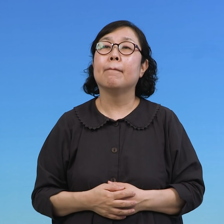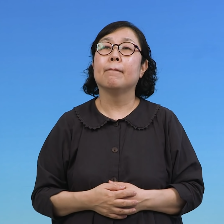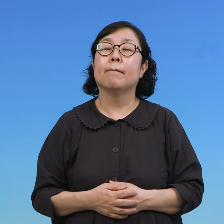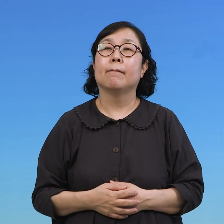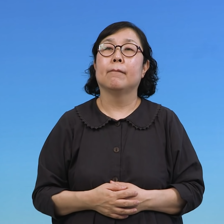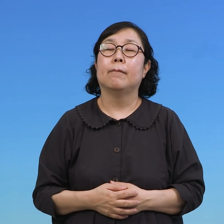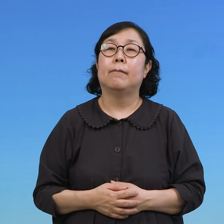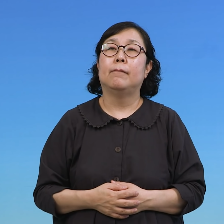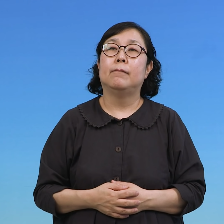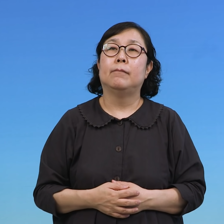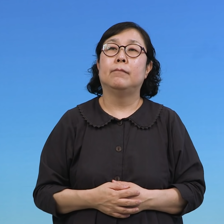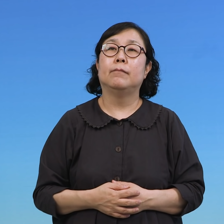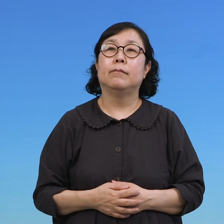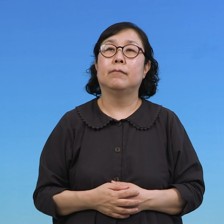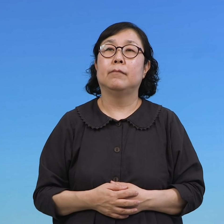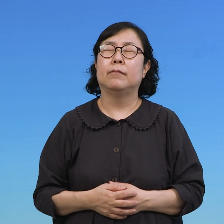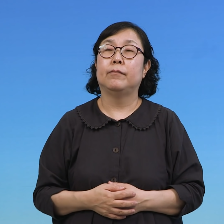붙어있어요.